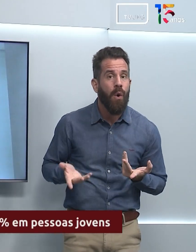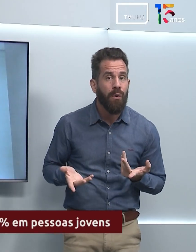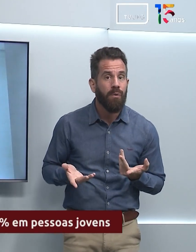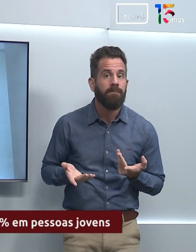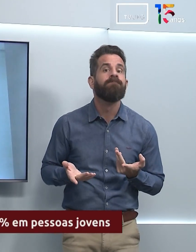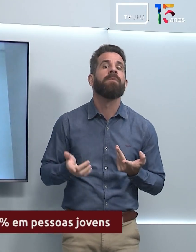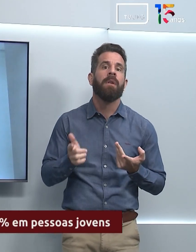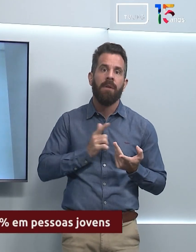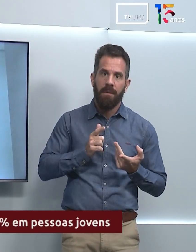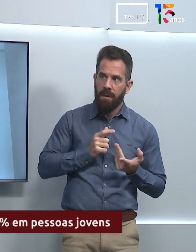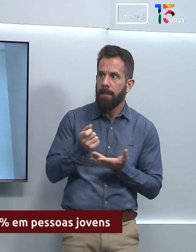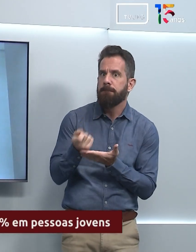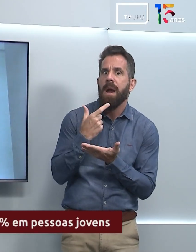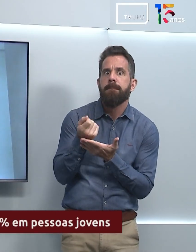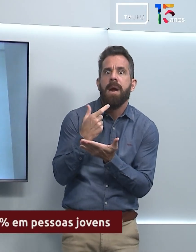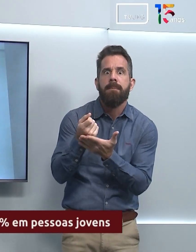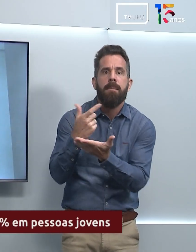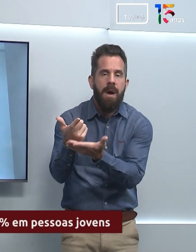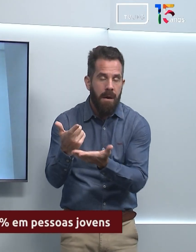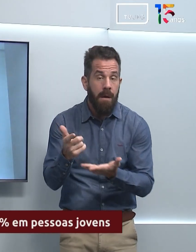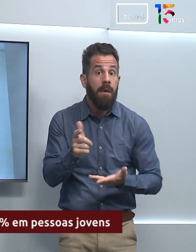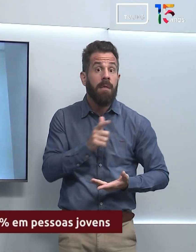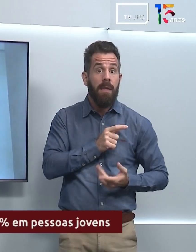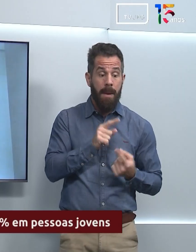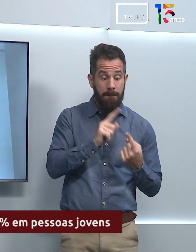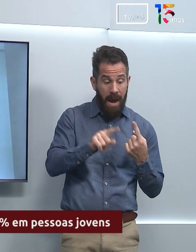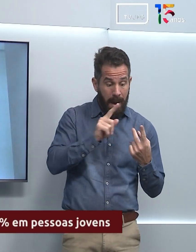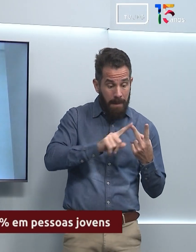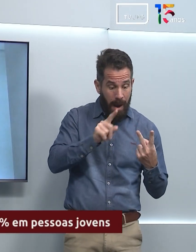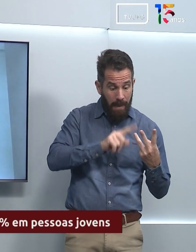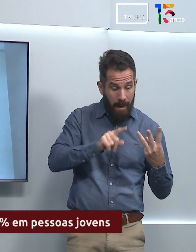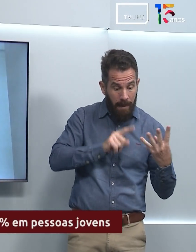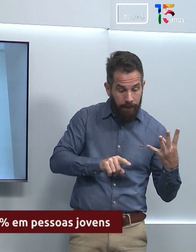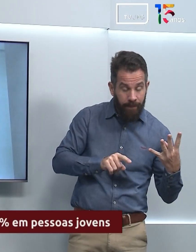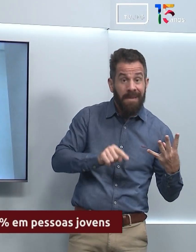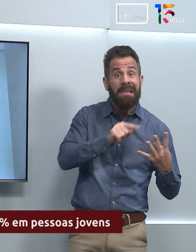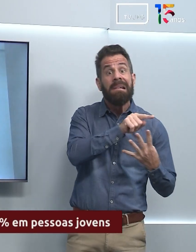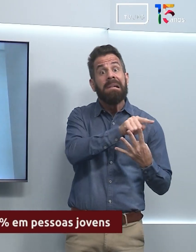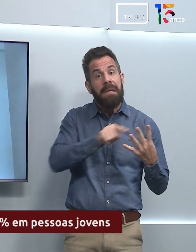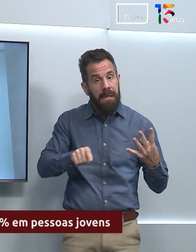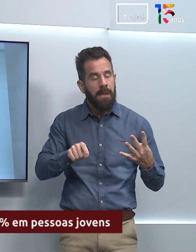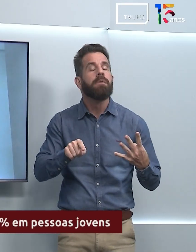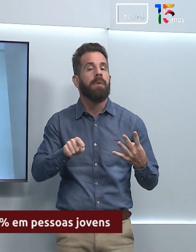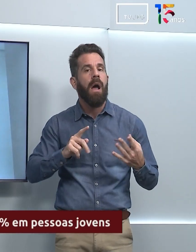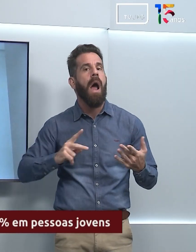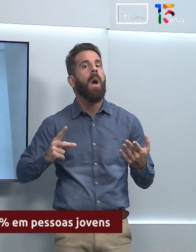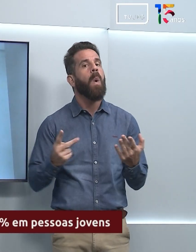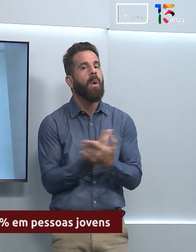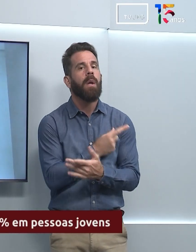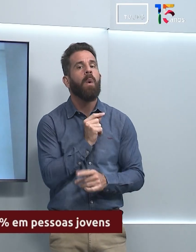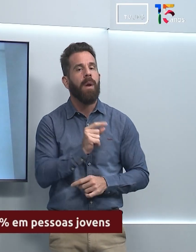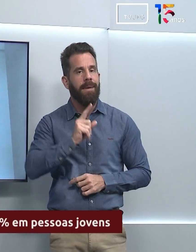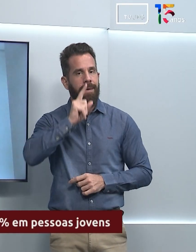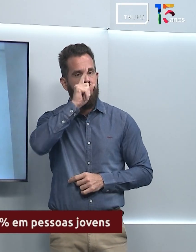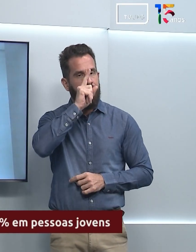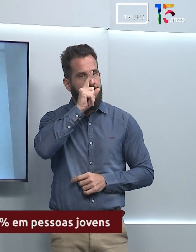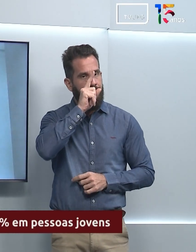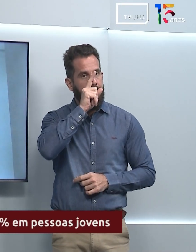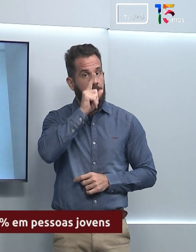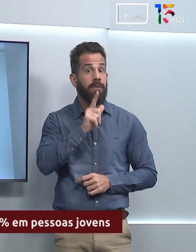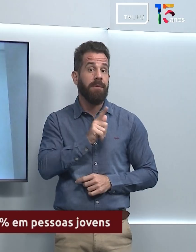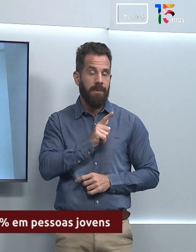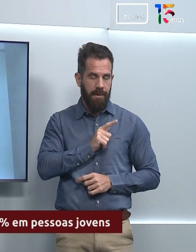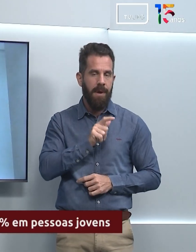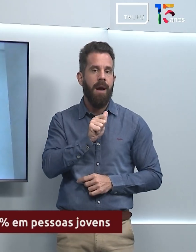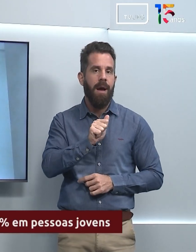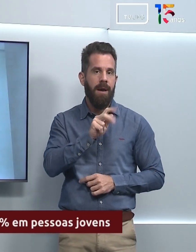isso tudo vem mexido muito nos fatores que a gente considera como fatores de risco para o AVC. Então, uma doença que antes a